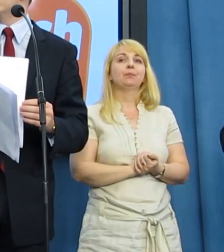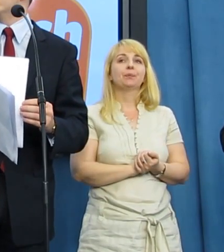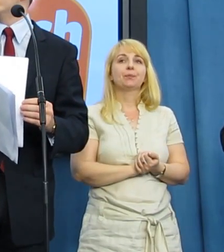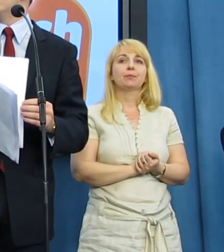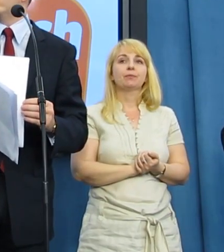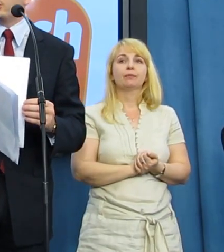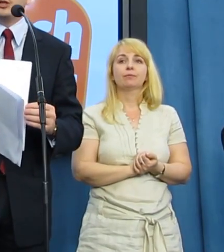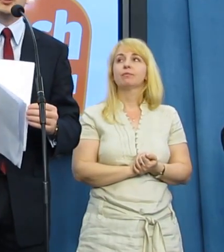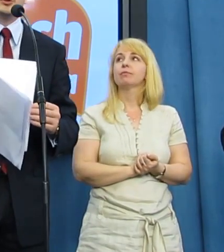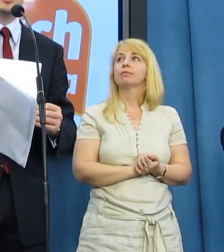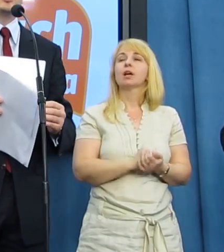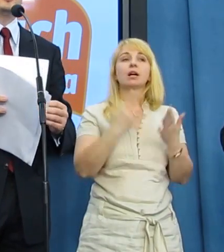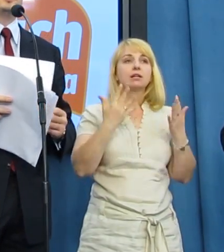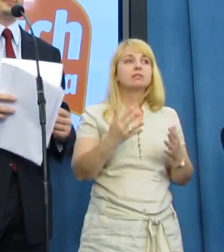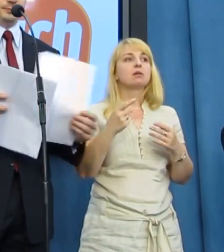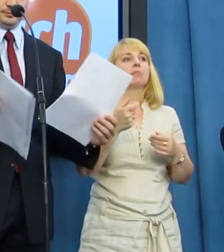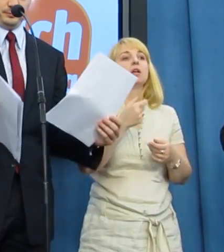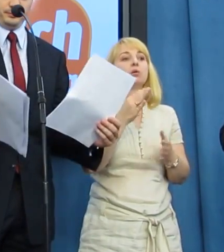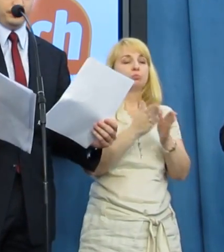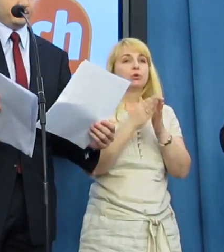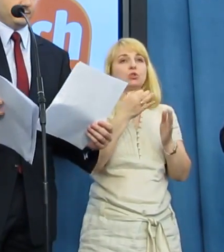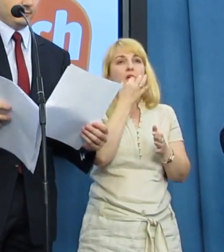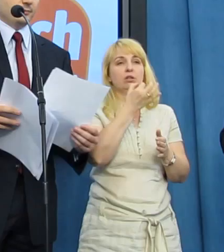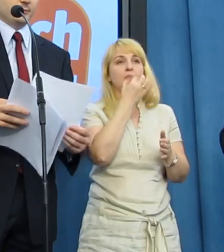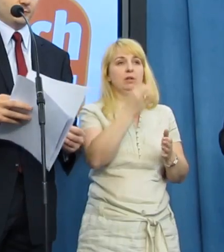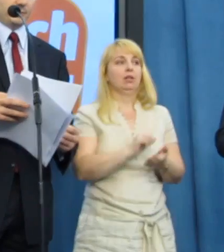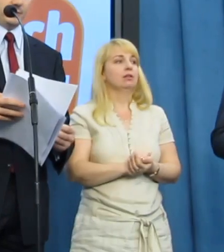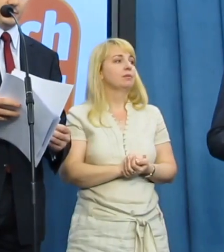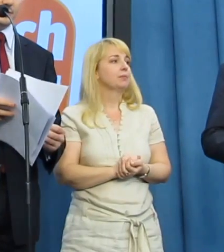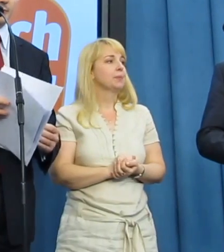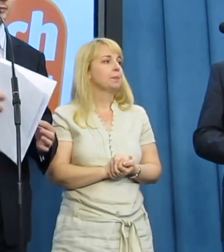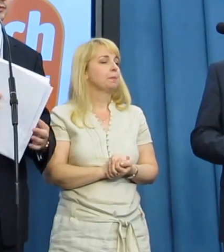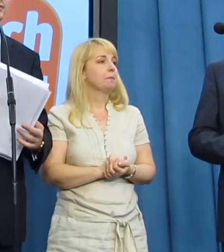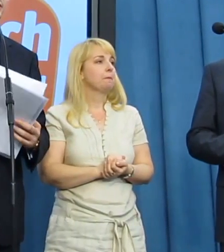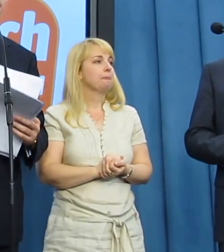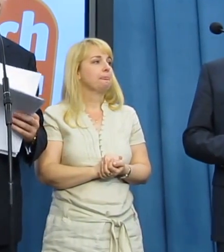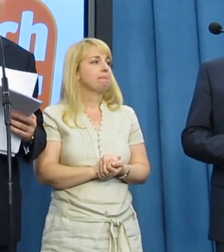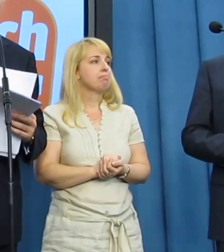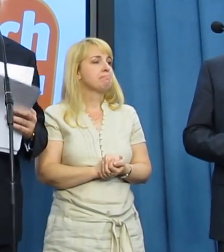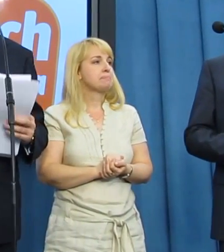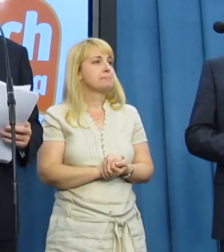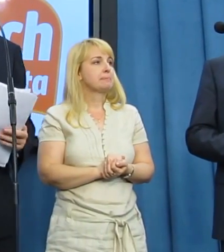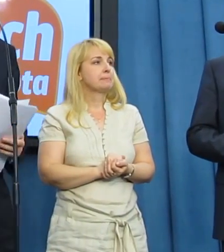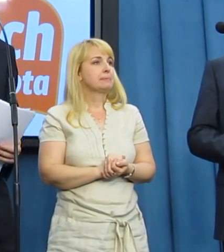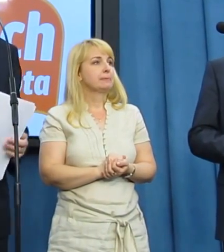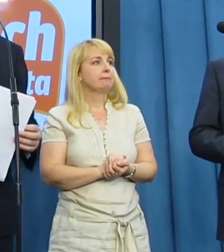słuch. Jesteśmy gotowi do odpowiedzi na Państwa pytania. Proszę bardzo, czy są jakieś pytania?